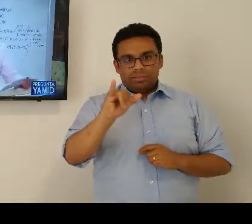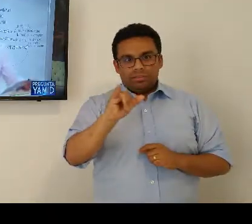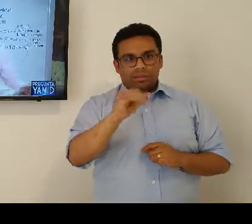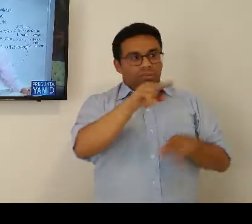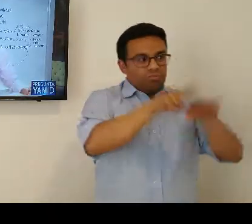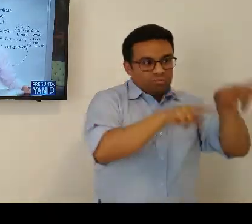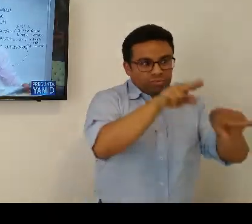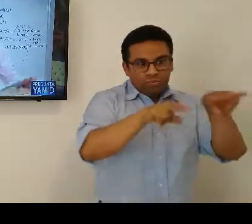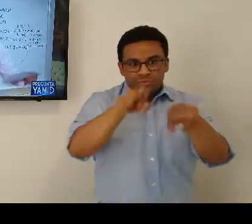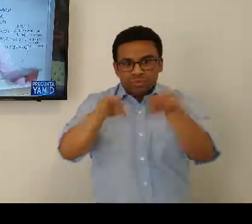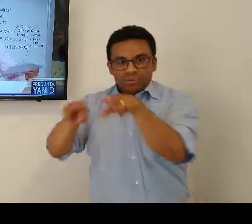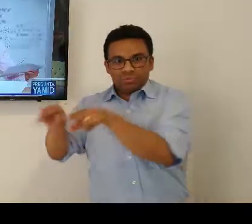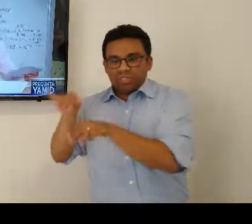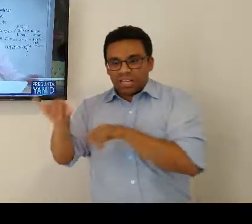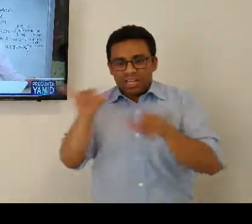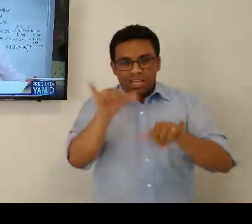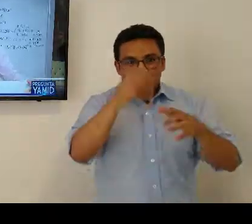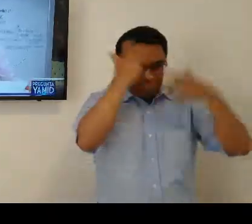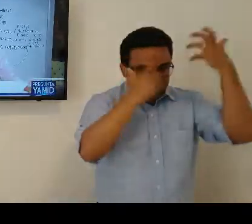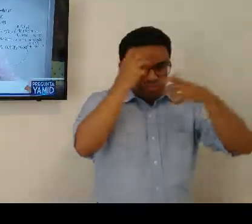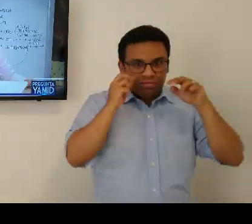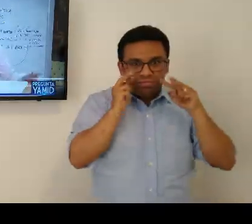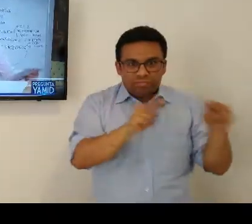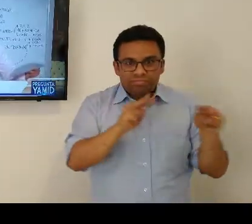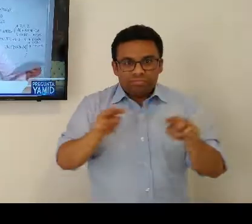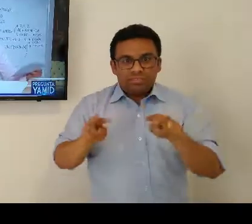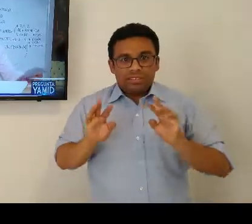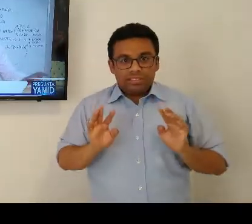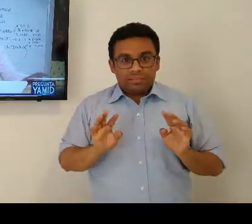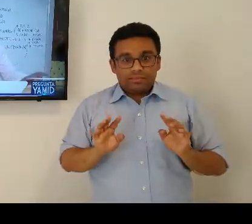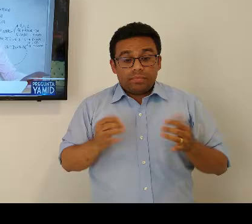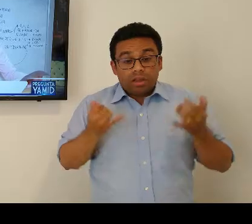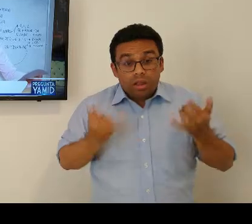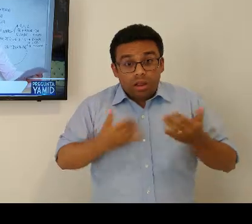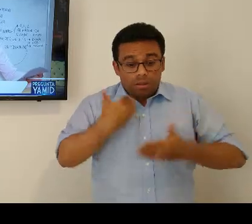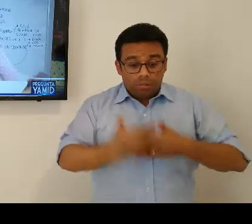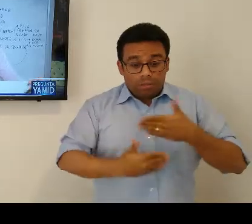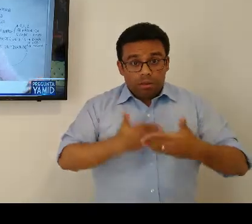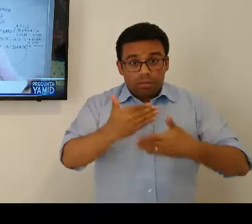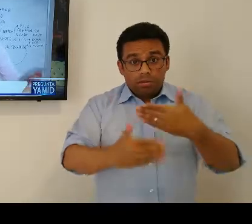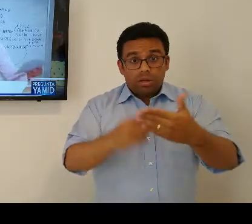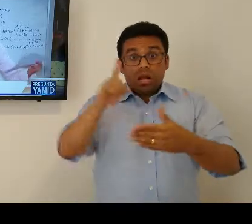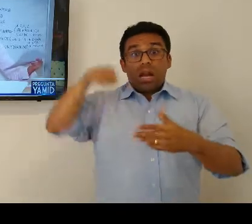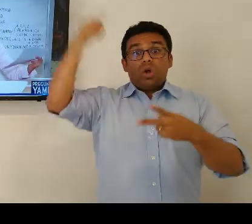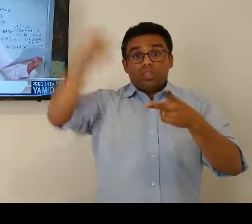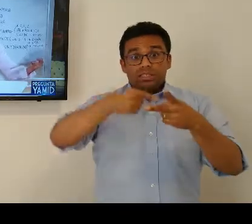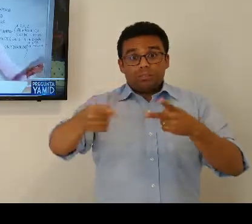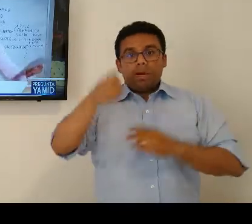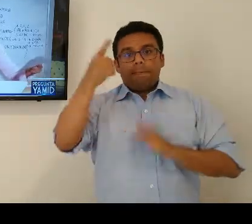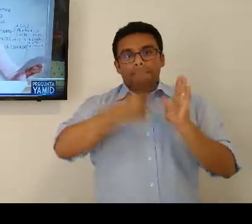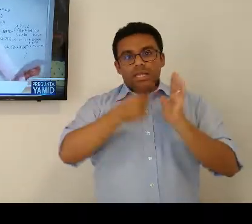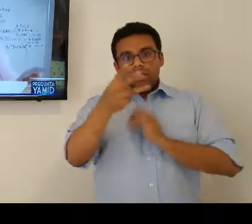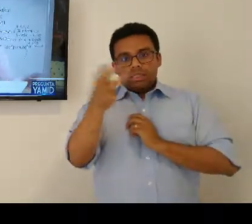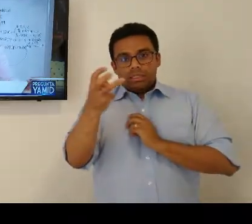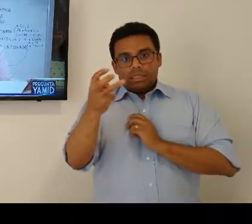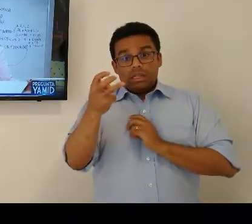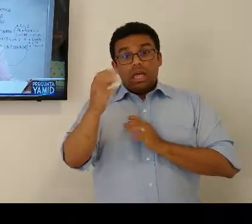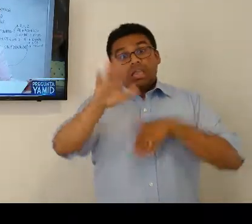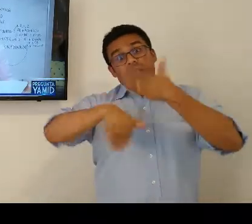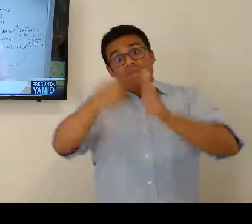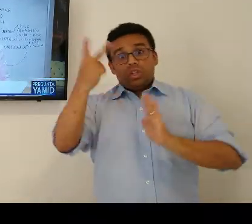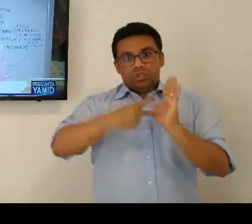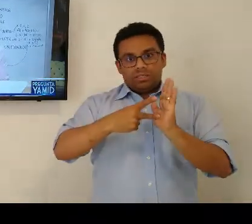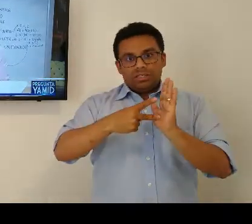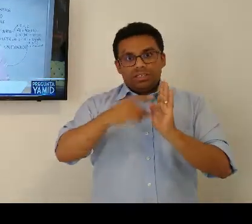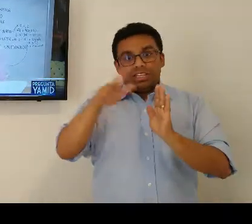Bogotá. Vamos a pasar poco a poco, la semana entrante ya debemos tener 1300, luego debemos pasar a 2000, luego